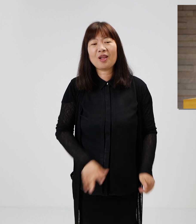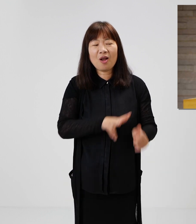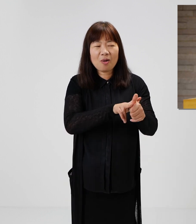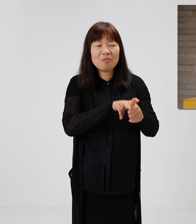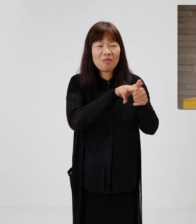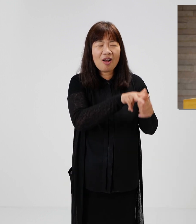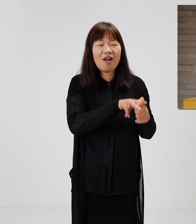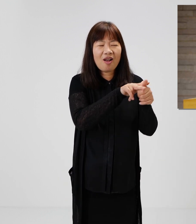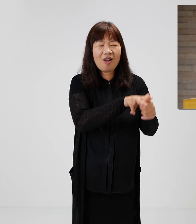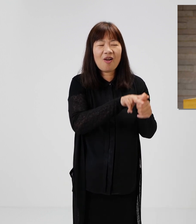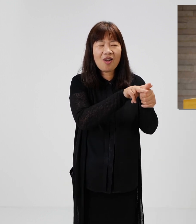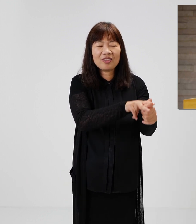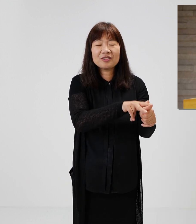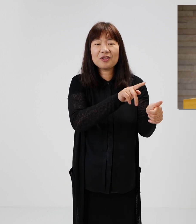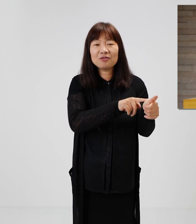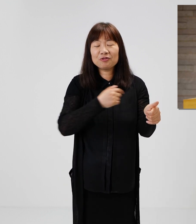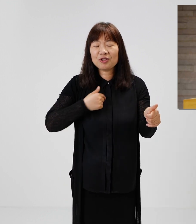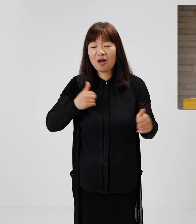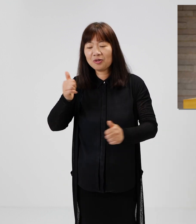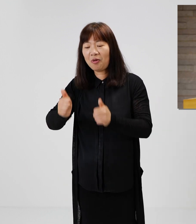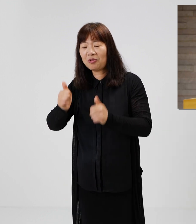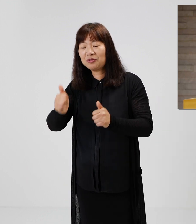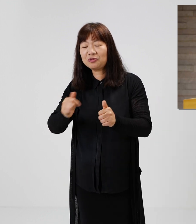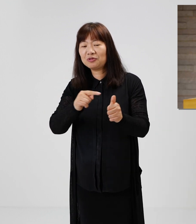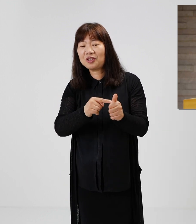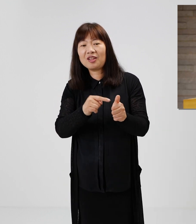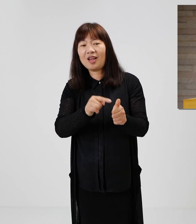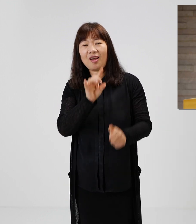말은 우리의 경주의 상대가 아니죠.